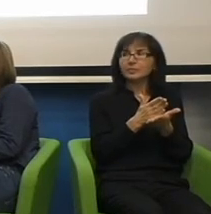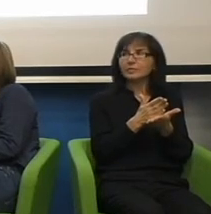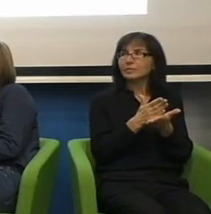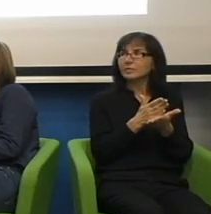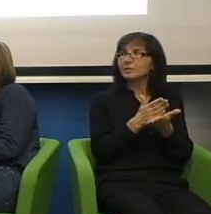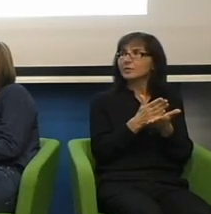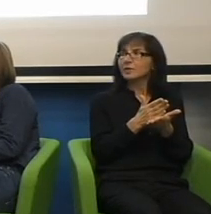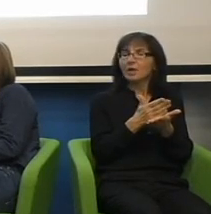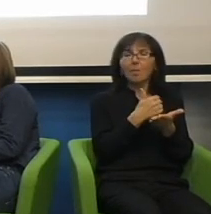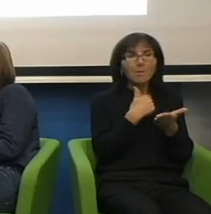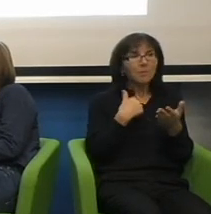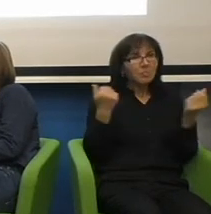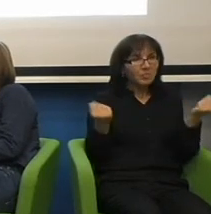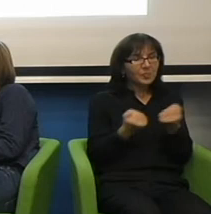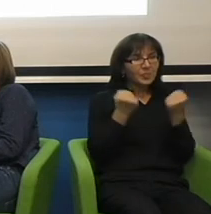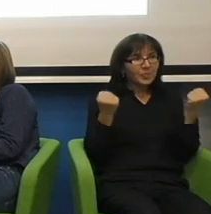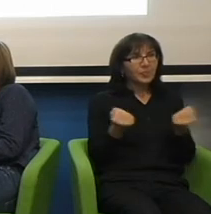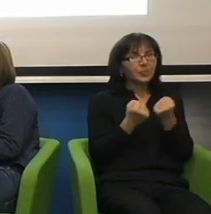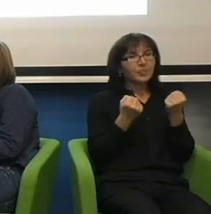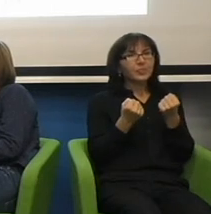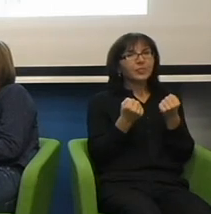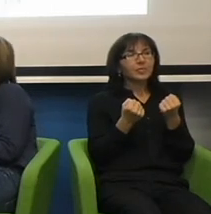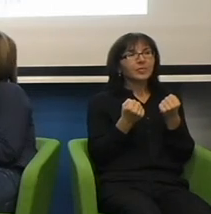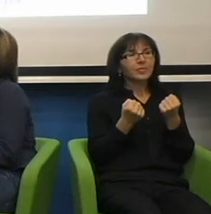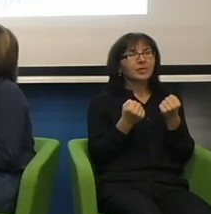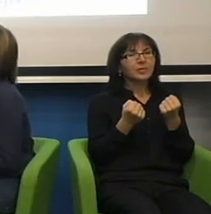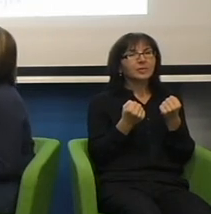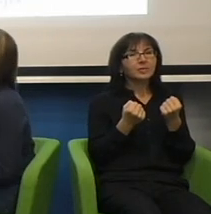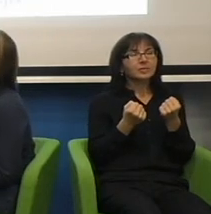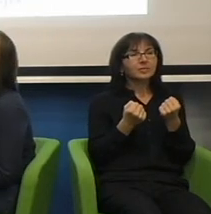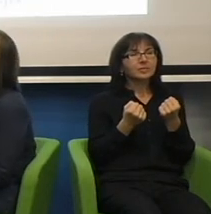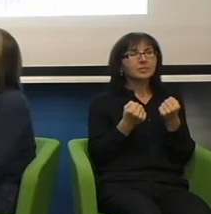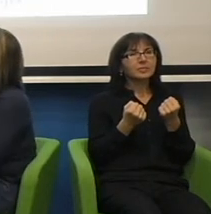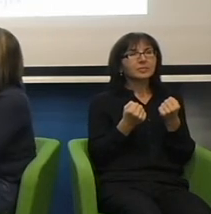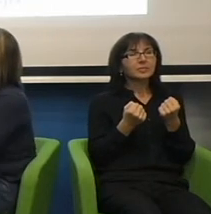I my staraliśmy się, żeby, może przejdźmy do następnego slajdu.